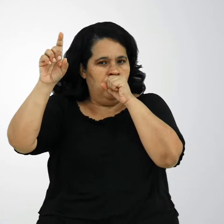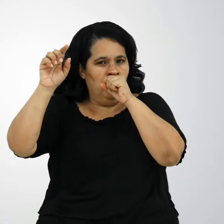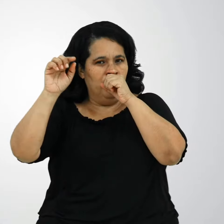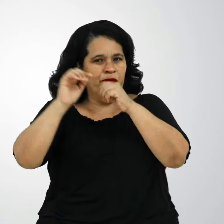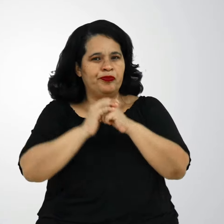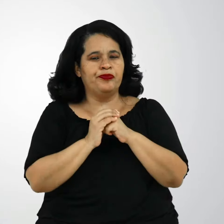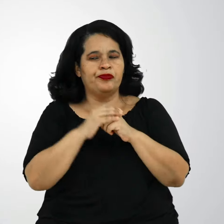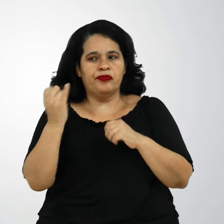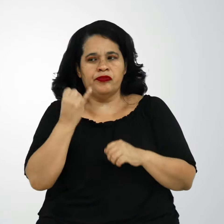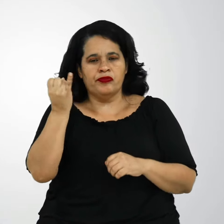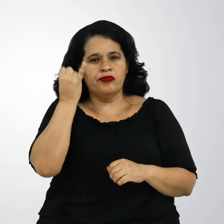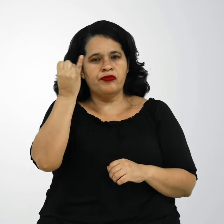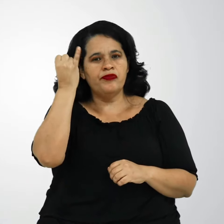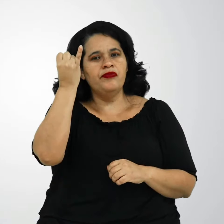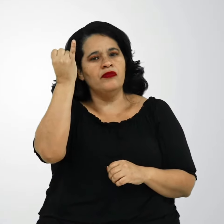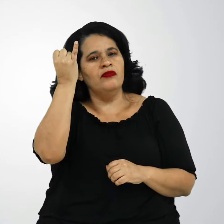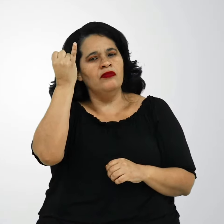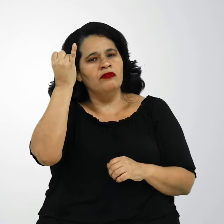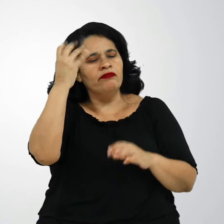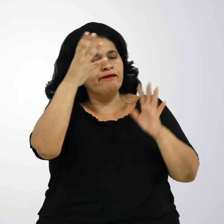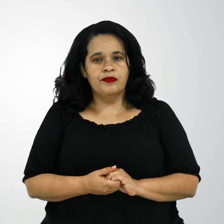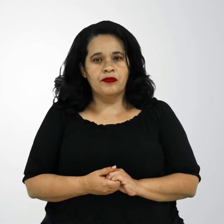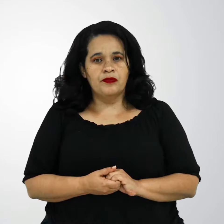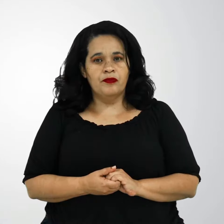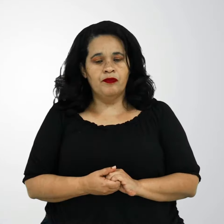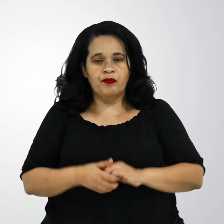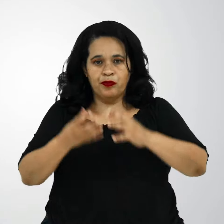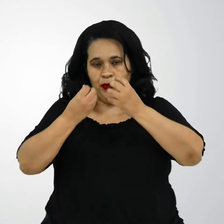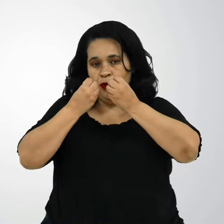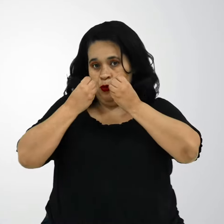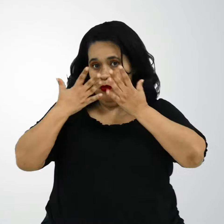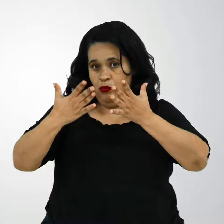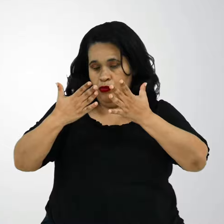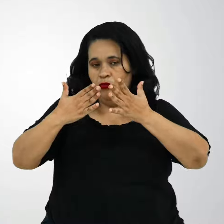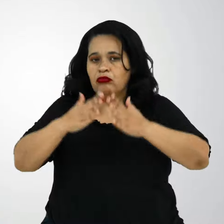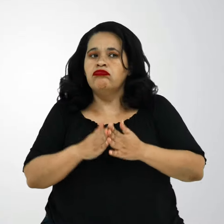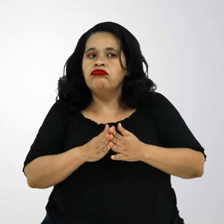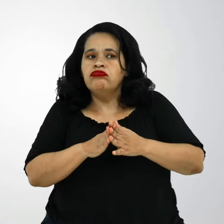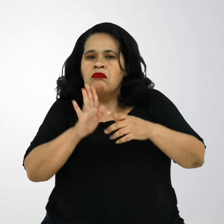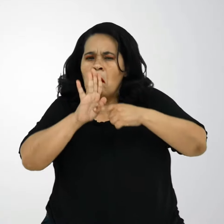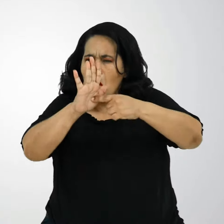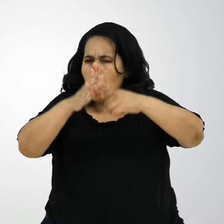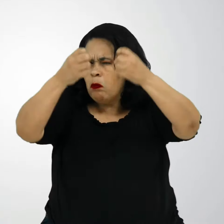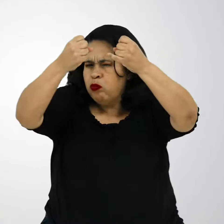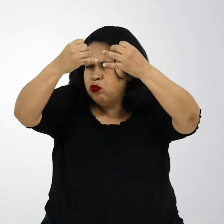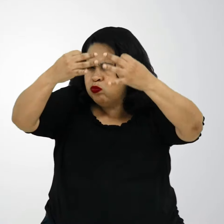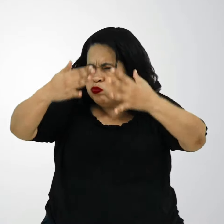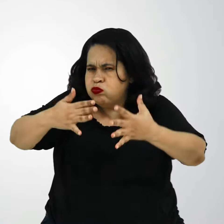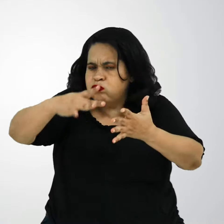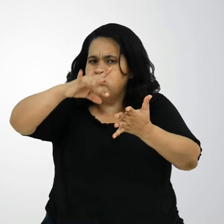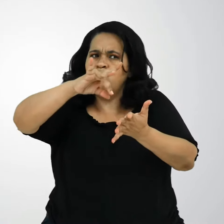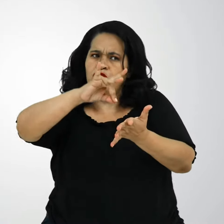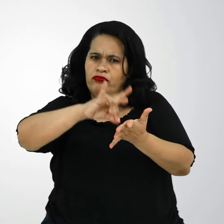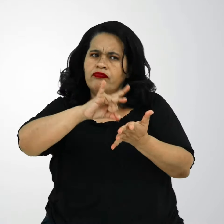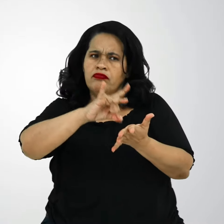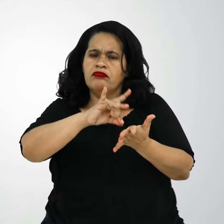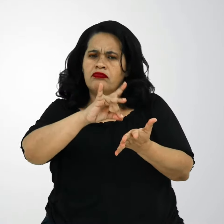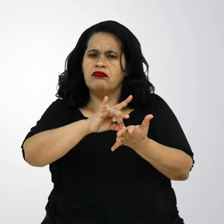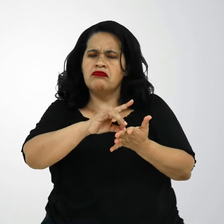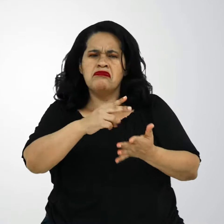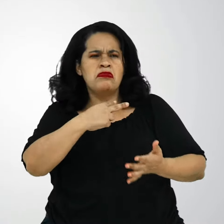para o cumprimento, para a consumação dos séculos. Né? Então, de acordo com a sua explicação, realmente a gente não pode